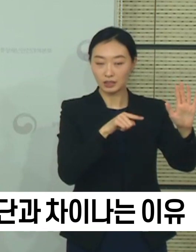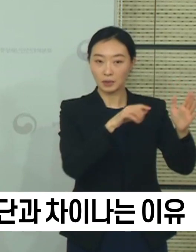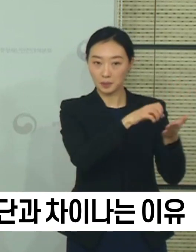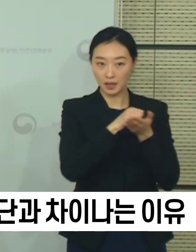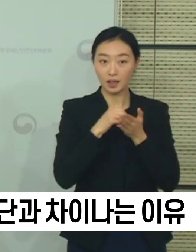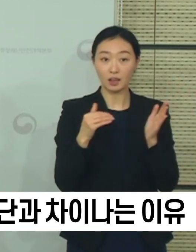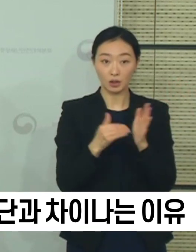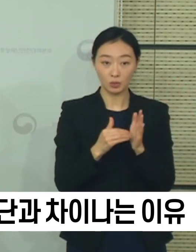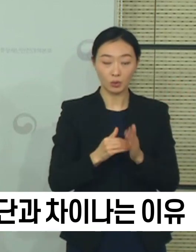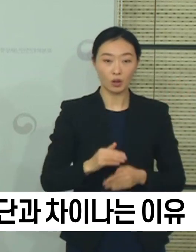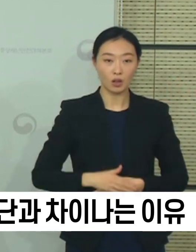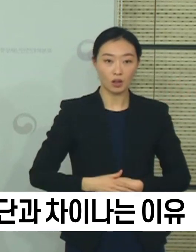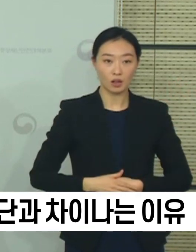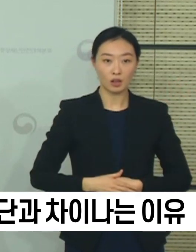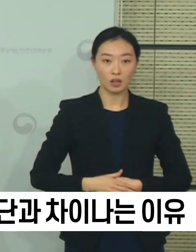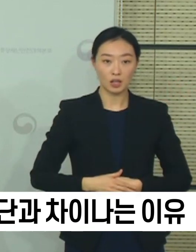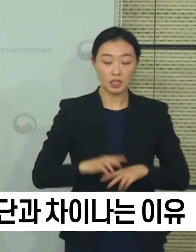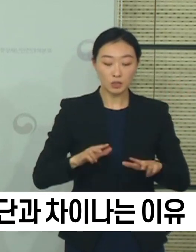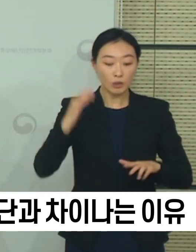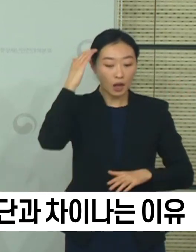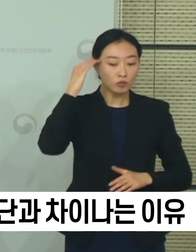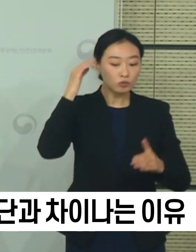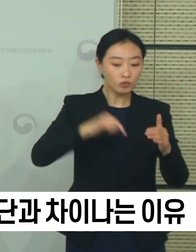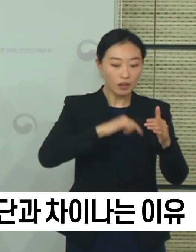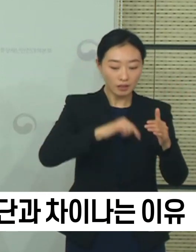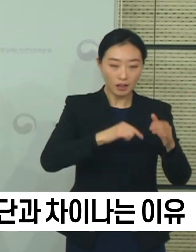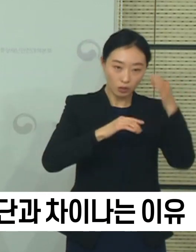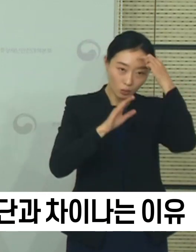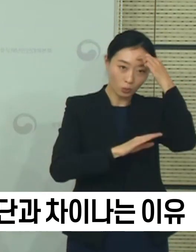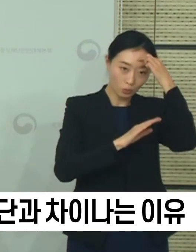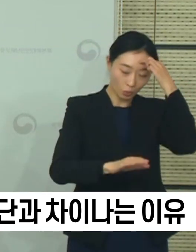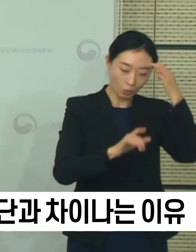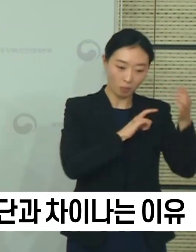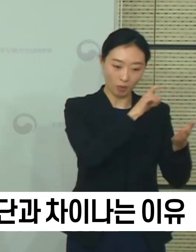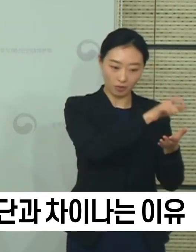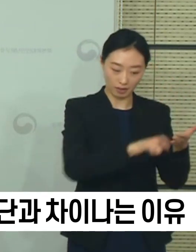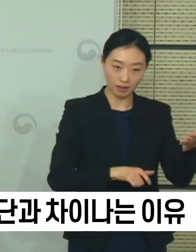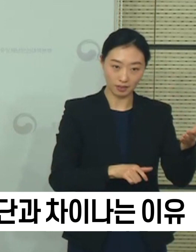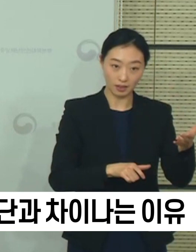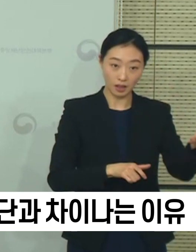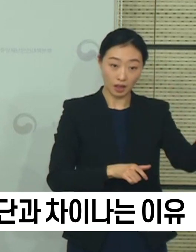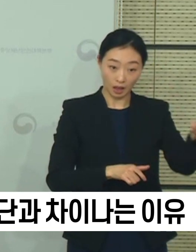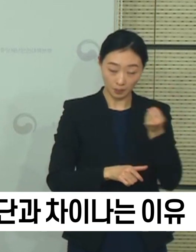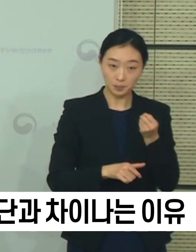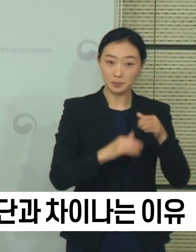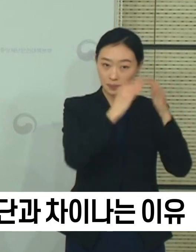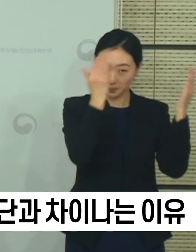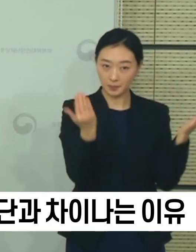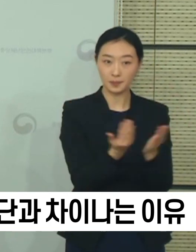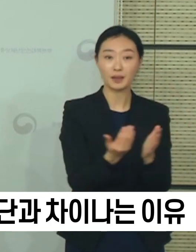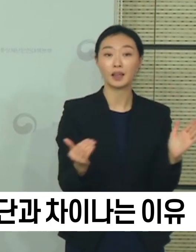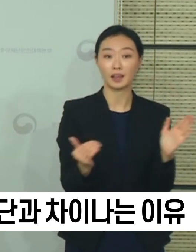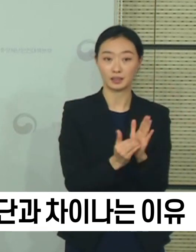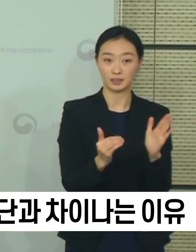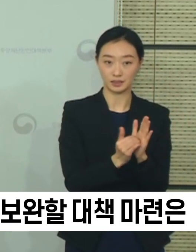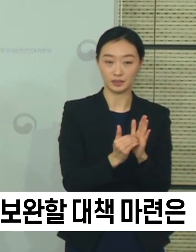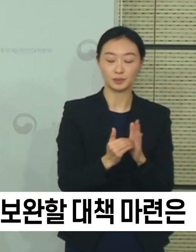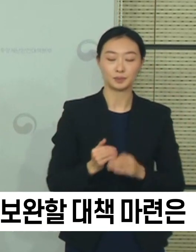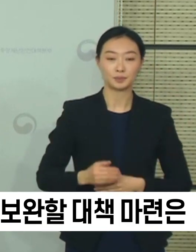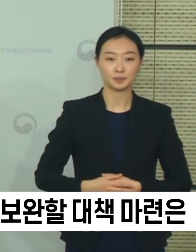현재 국내에 있는 국내 신도에 대한 명단을 일단 전수 확보 하였다라는 말씀을